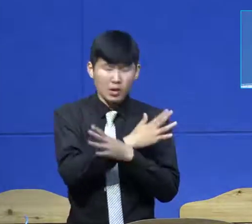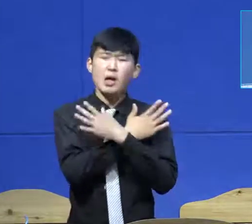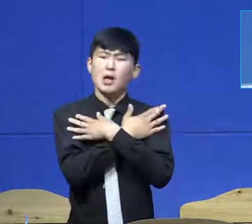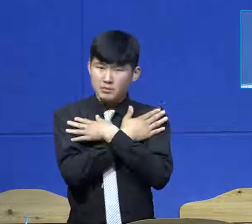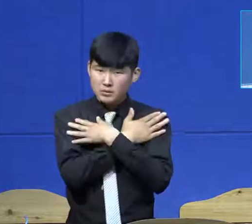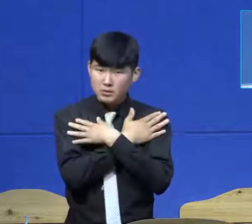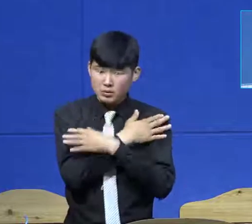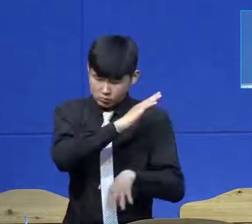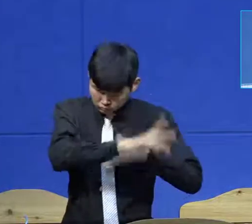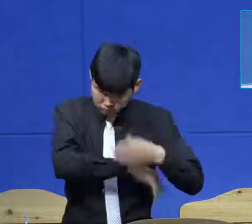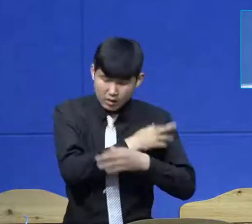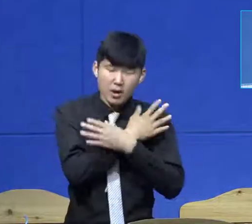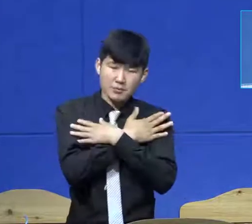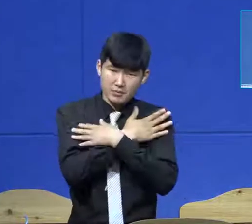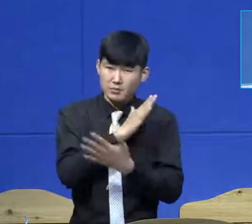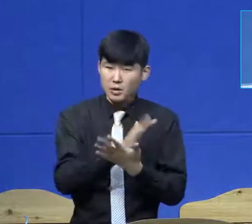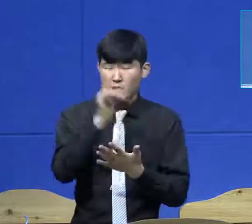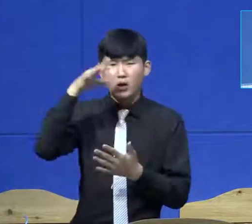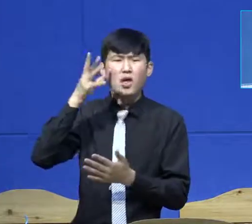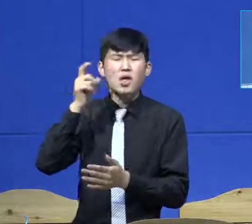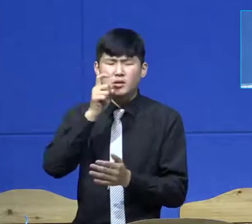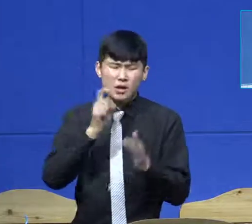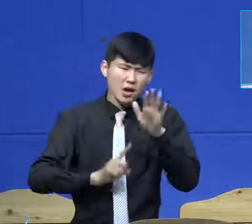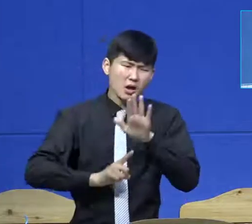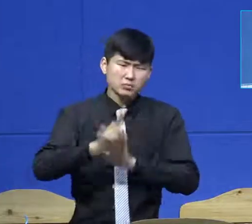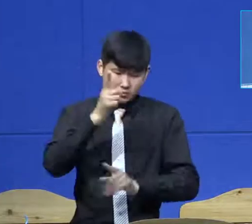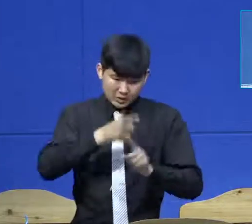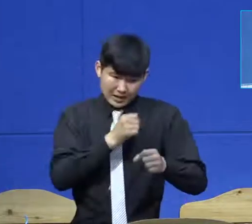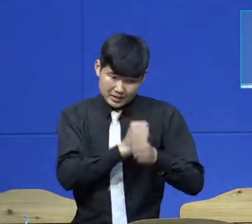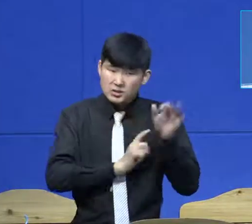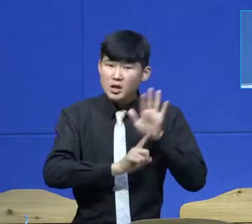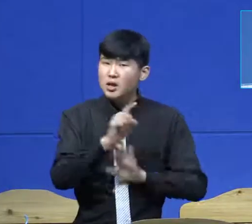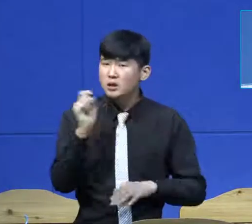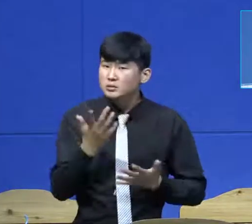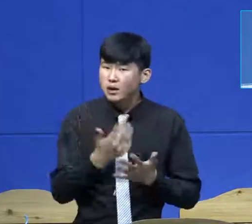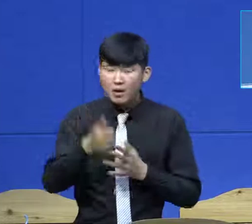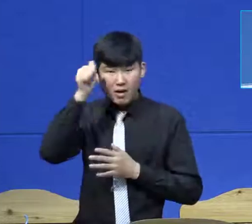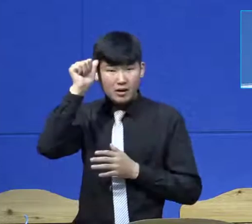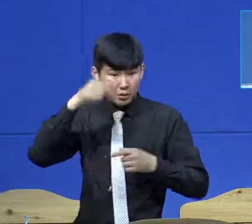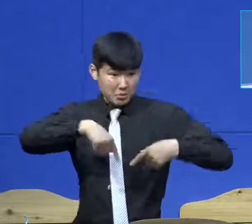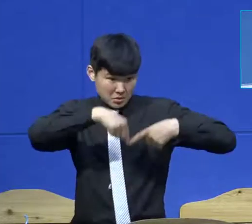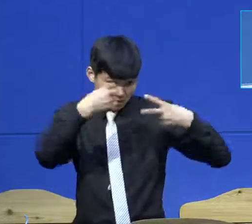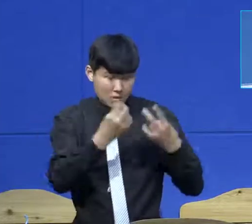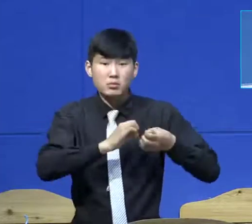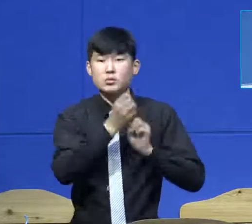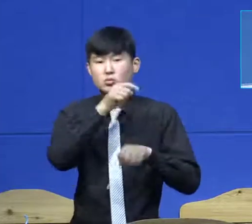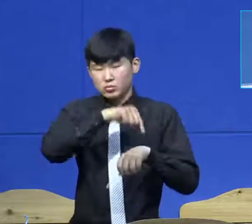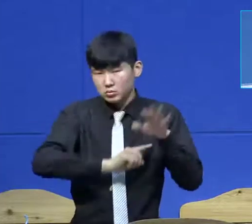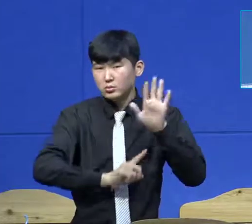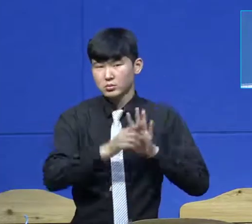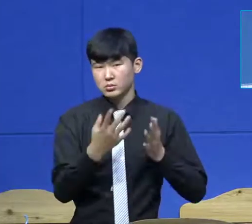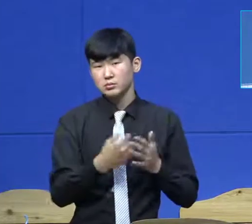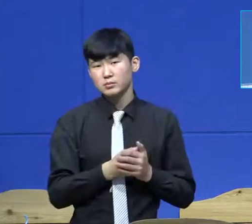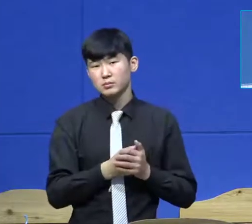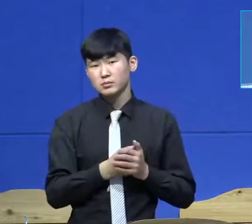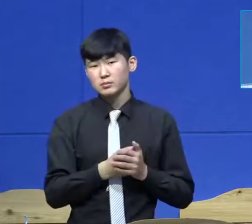байгаа. Гэхдээ Бурхан хизээнээс ахуулж дахиж ажиллаж эхэлсэн бэ. Адам гим хийсэн үеэс.